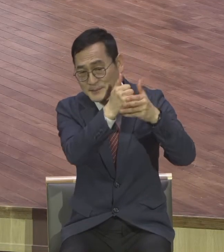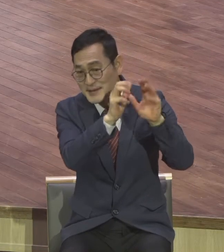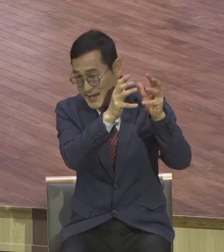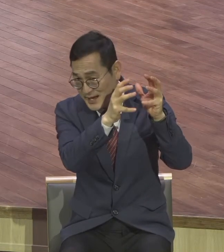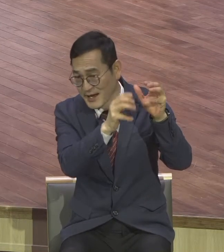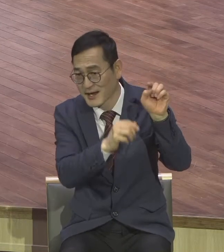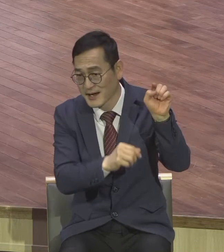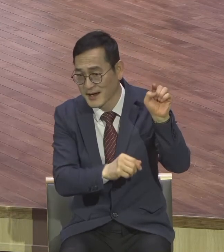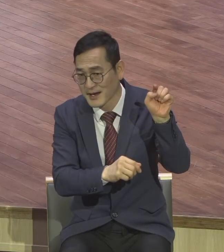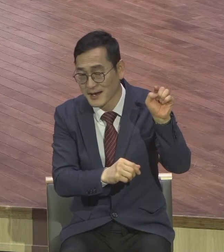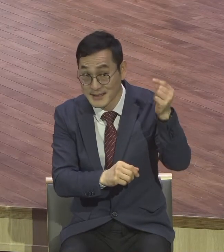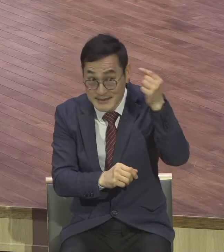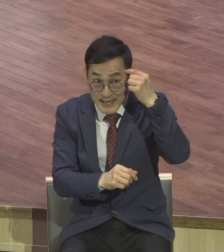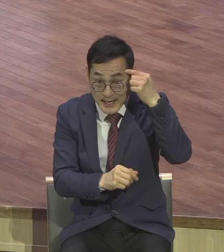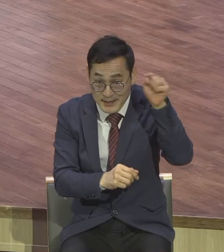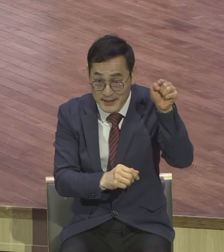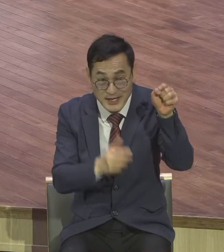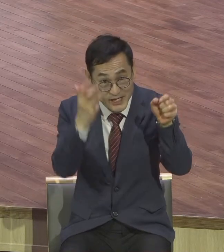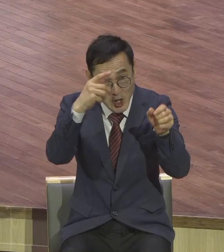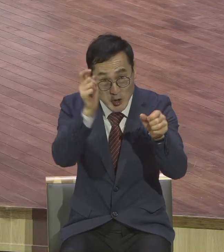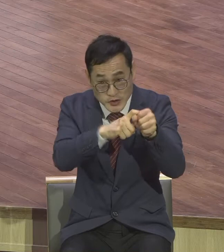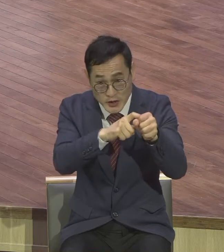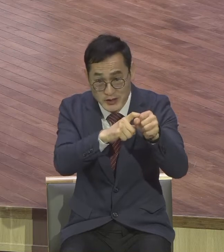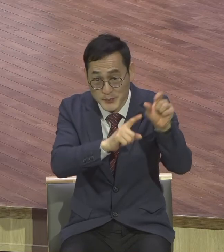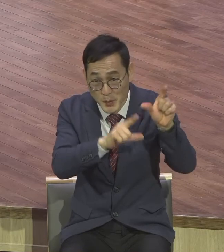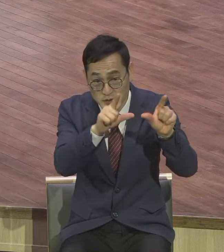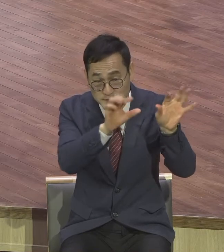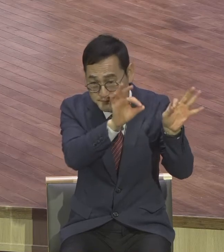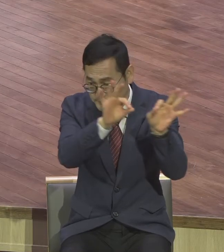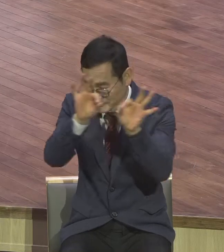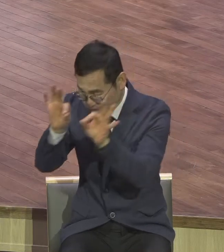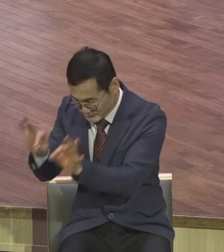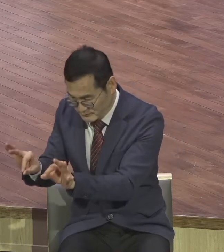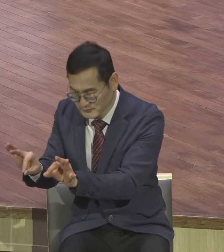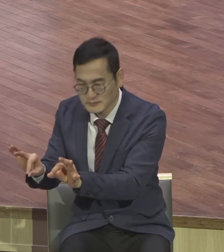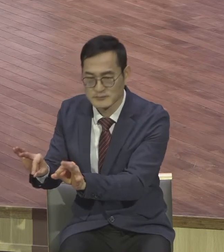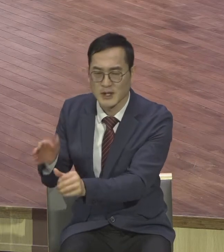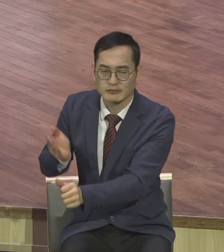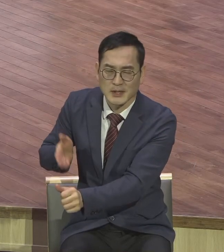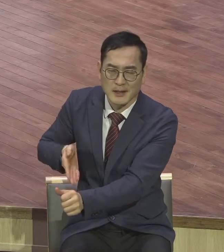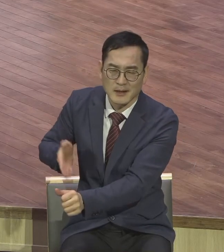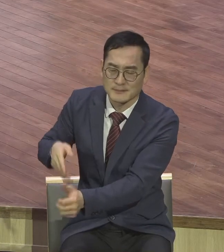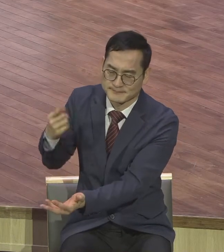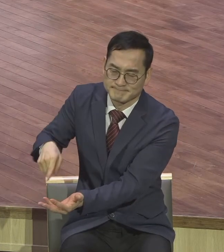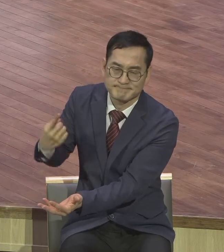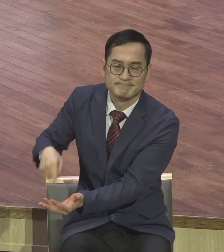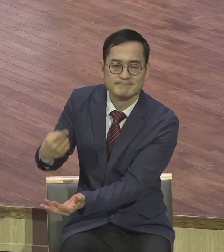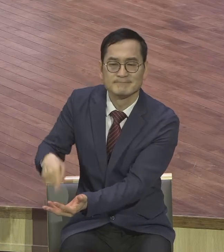사고방식인 영적 사고방식을 갖추라는 차원에서 가르치고 있습니다